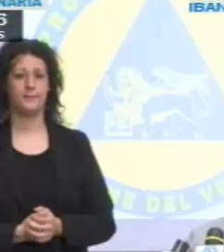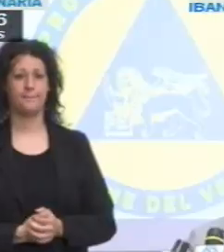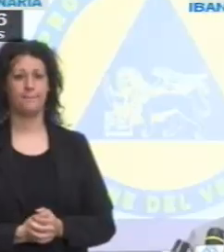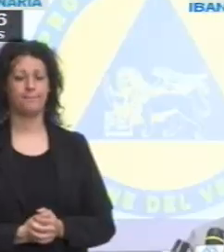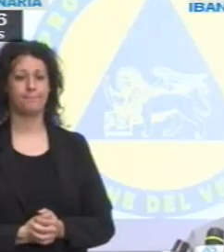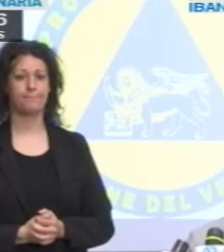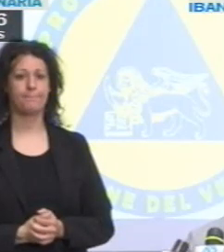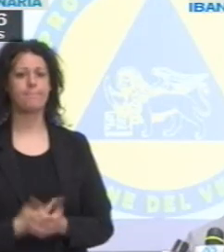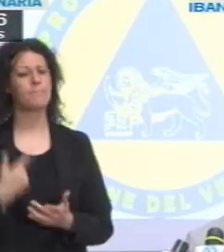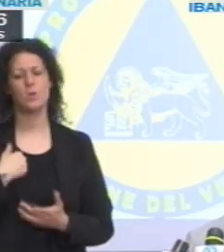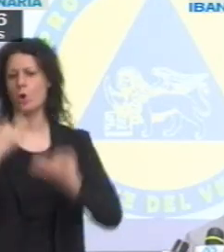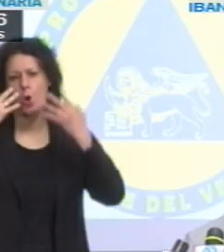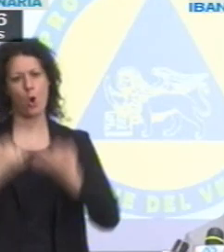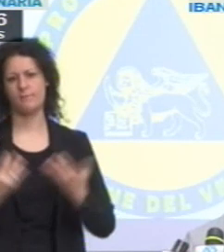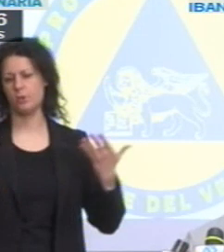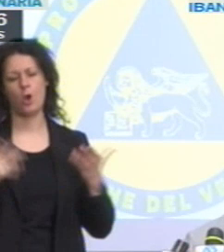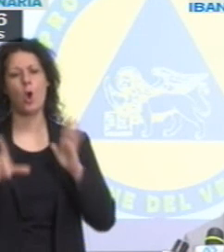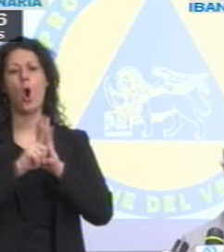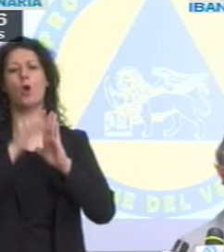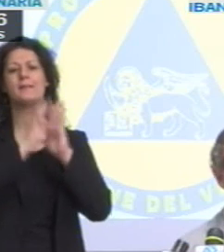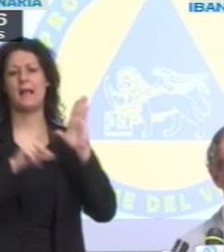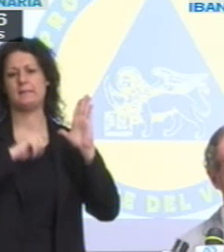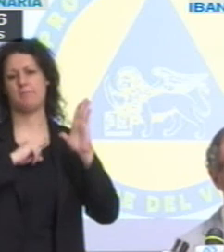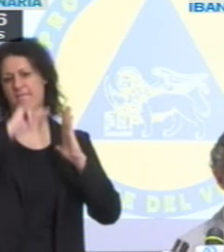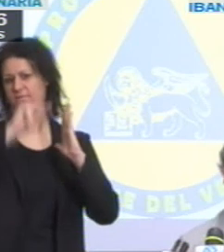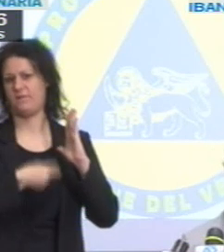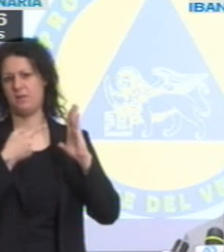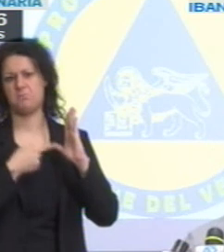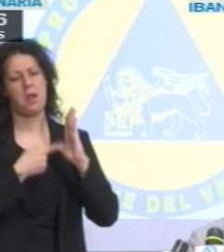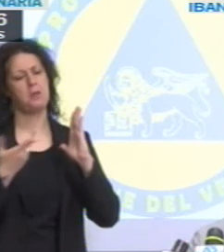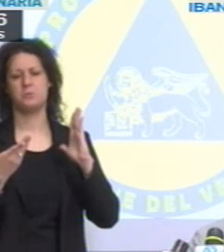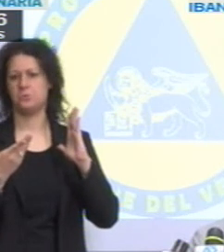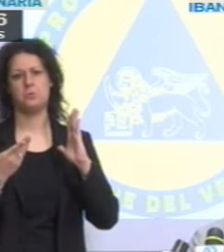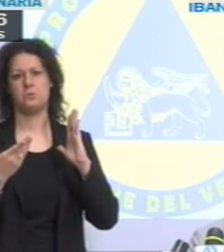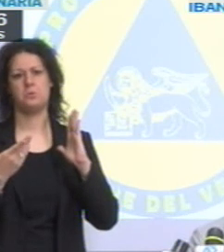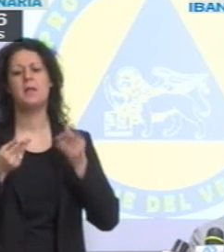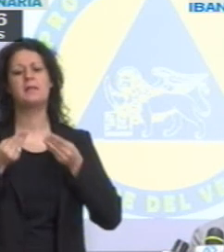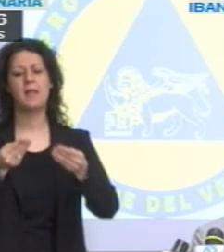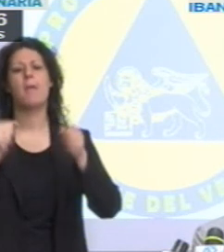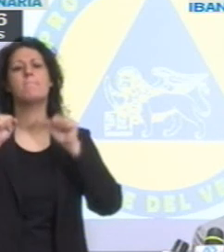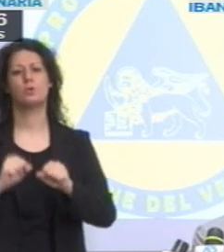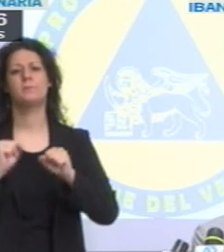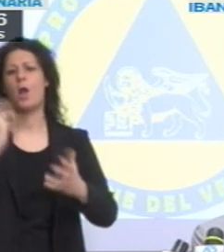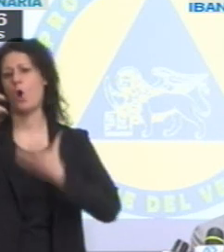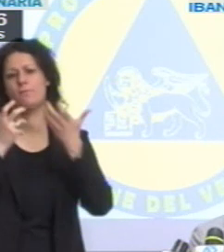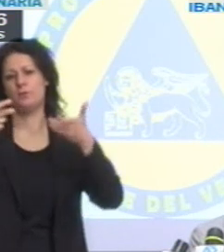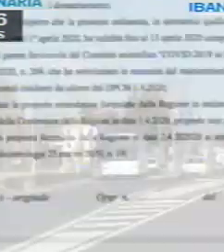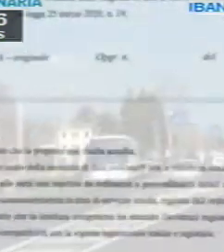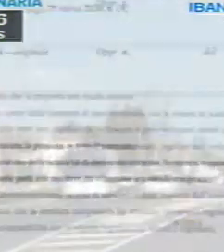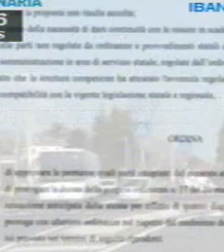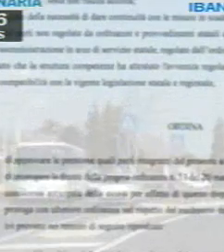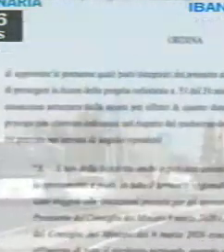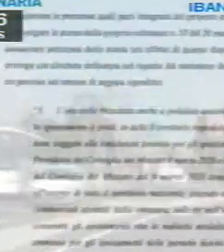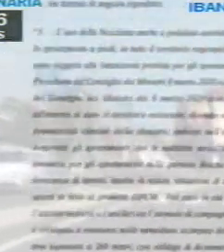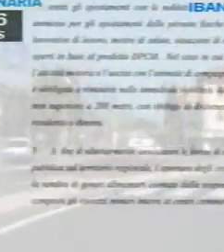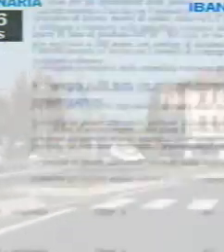mercato. Io resto convinto che l'ordinanza che ho firmato vada nella direzione tanto di non far cagnare, ma soprattutto di dare risposta ai tanti